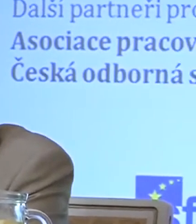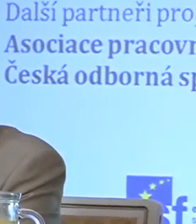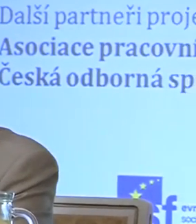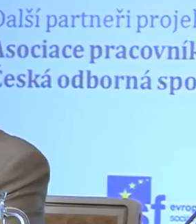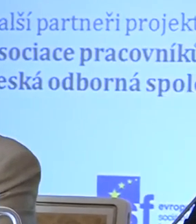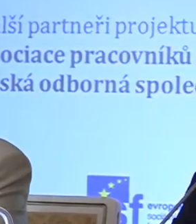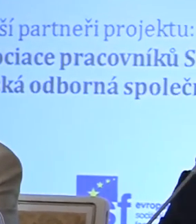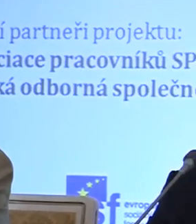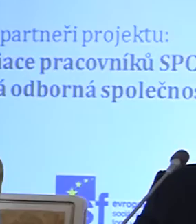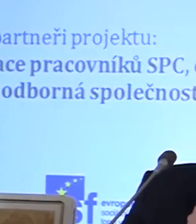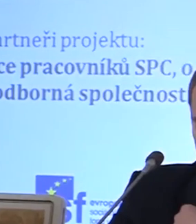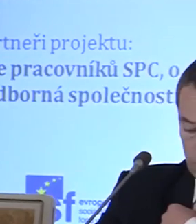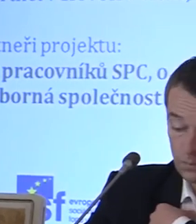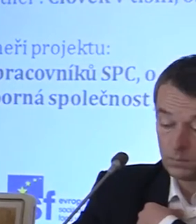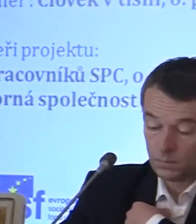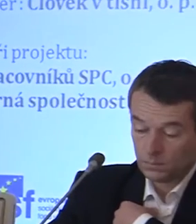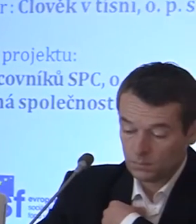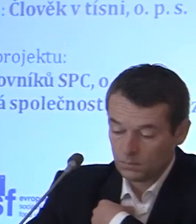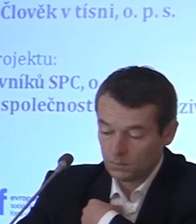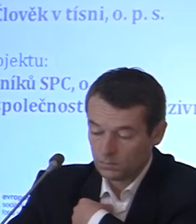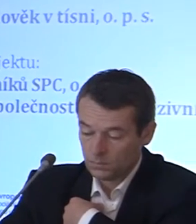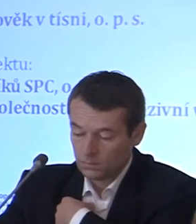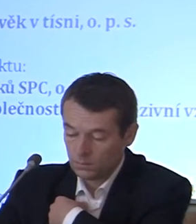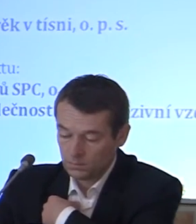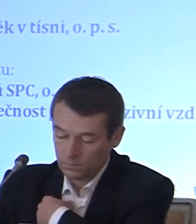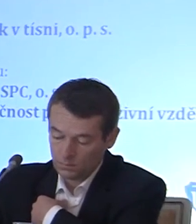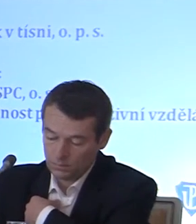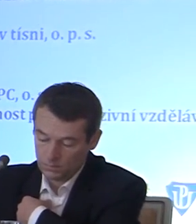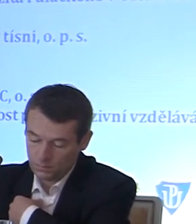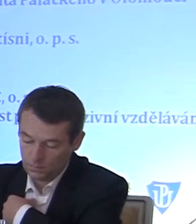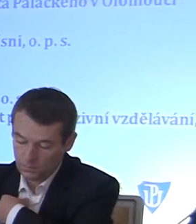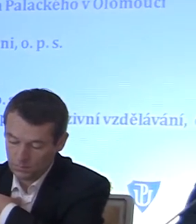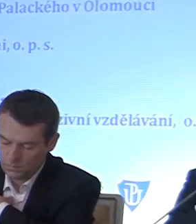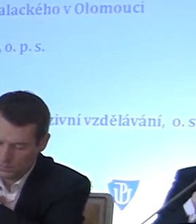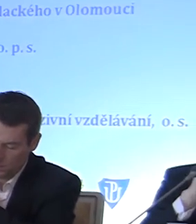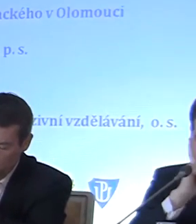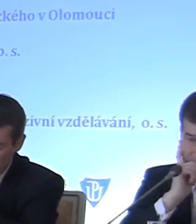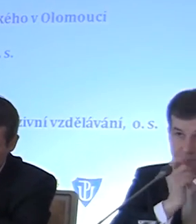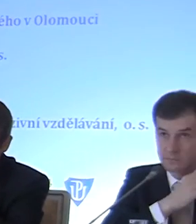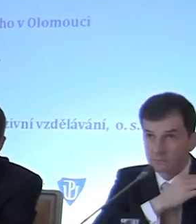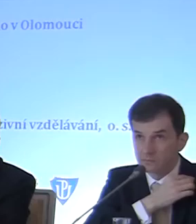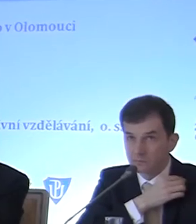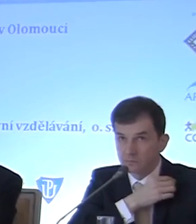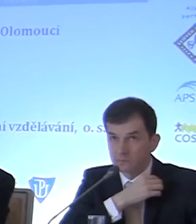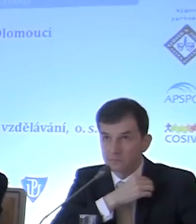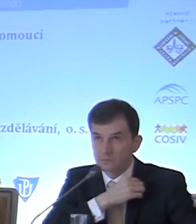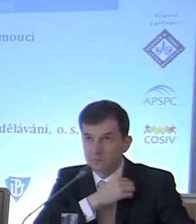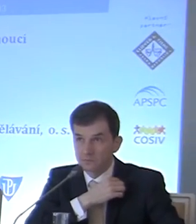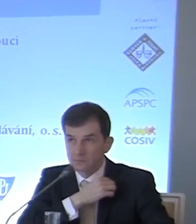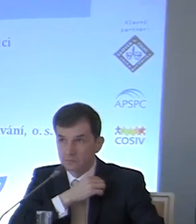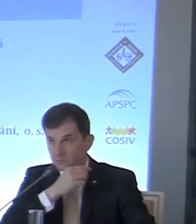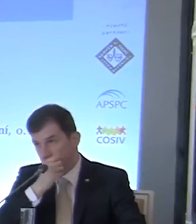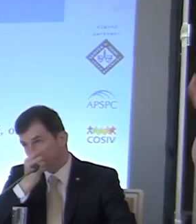nejenom jednooborových speciálních pedagogů, ale zejména také v kontextu